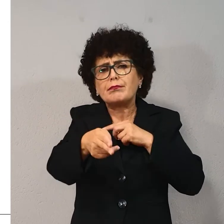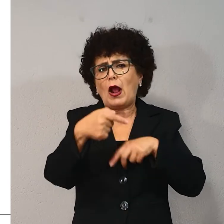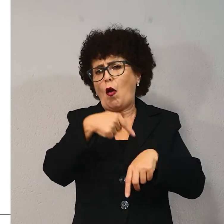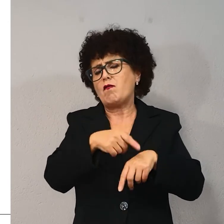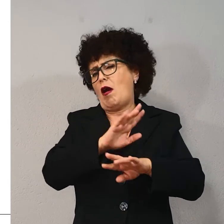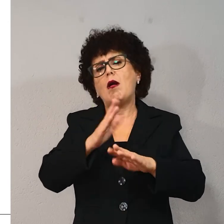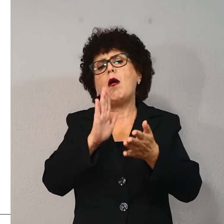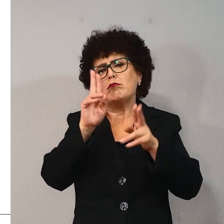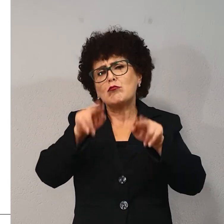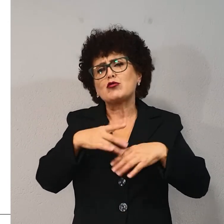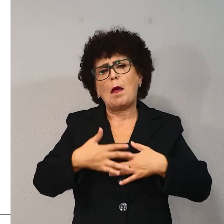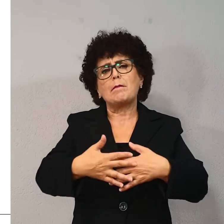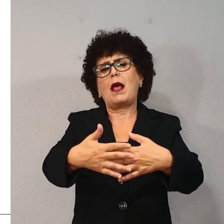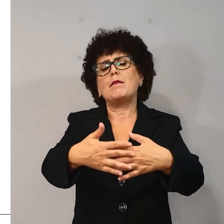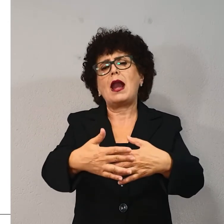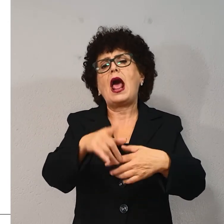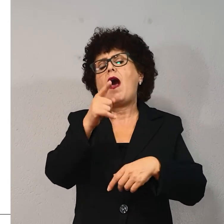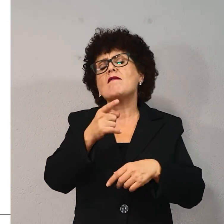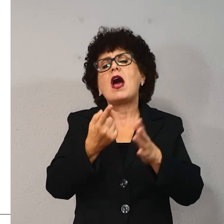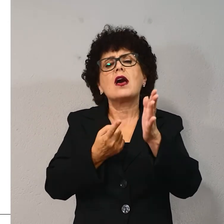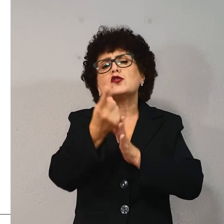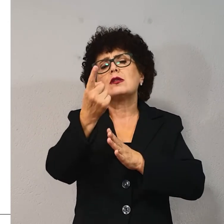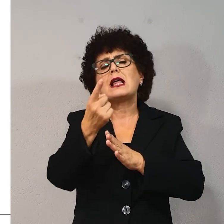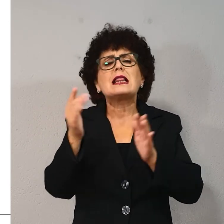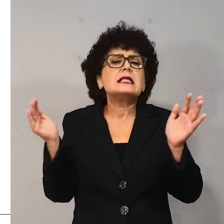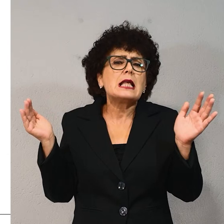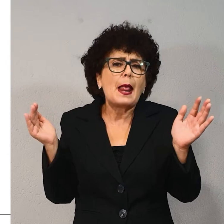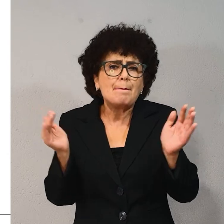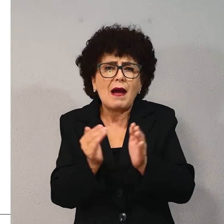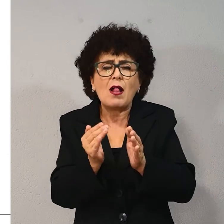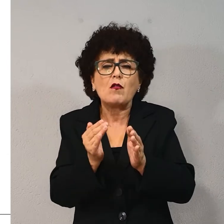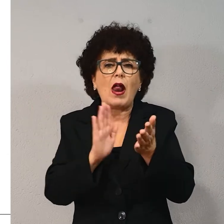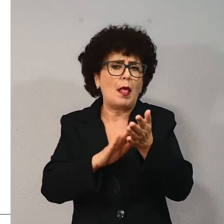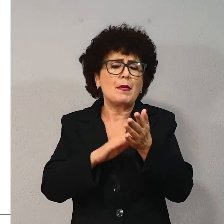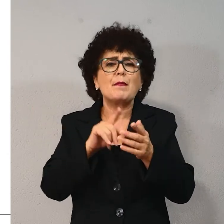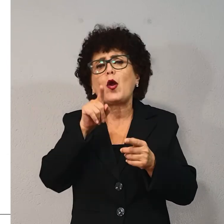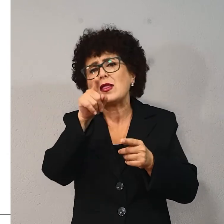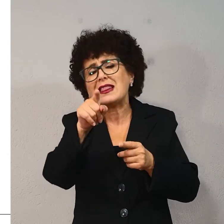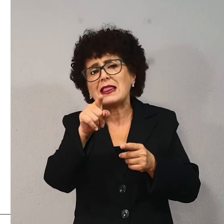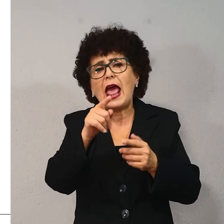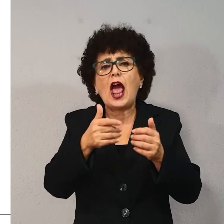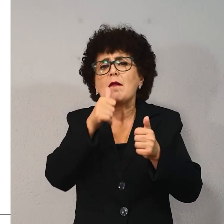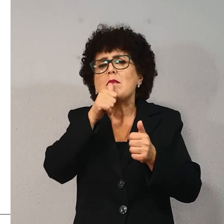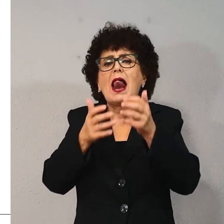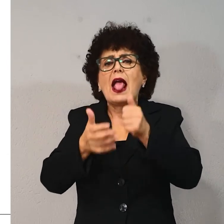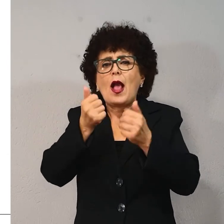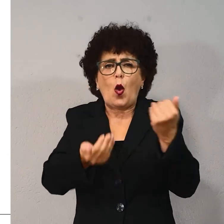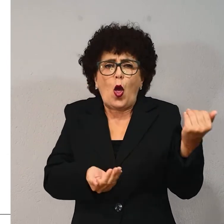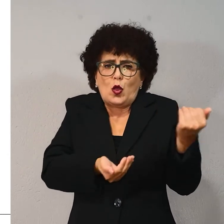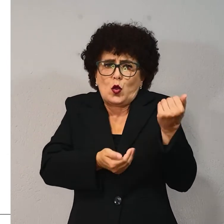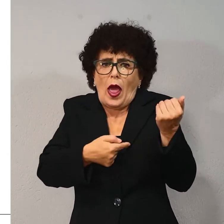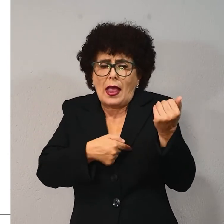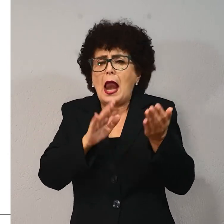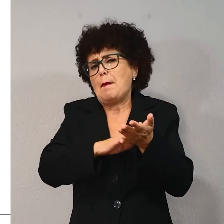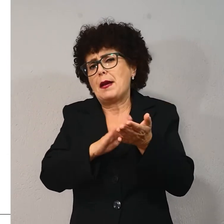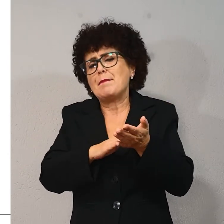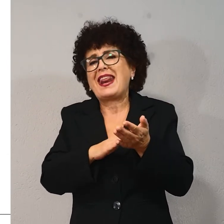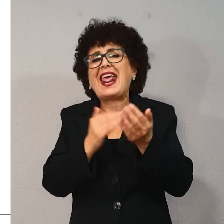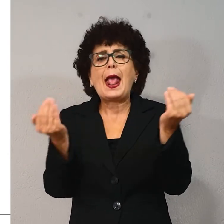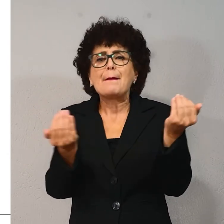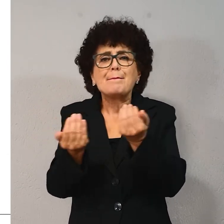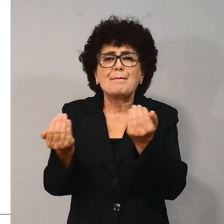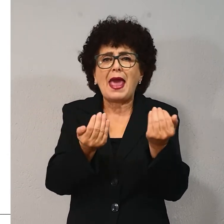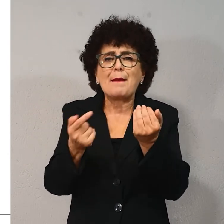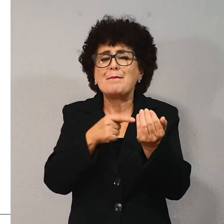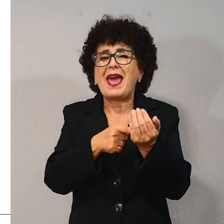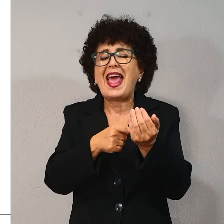методот, и ефикасноста на методот се намалува со намалување на доењето. Пример кај доенчиња